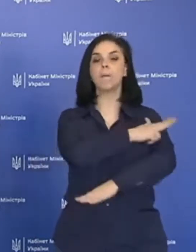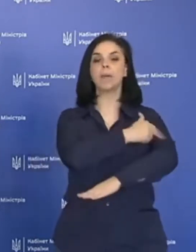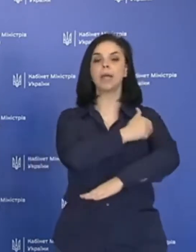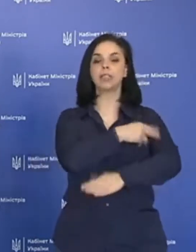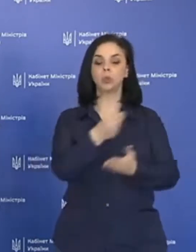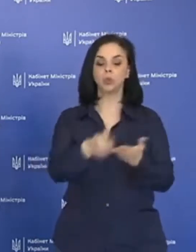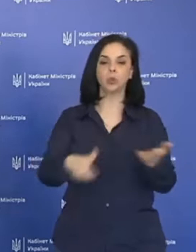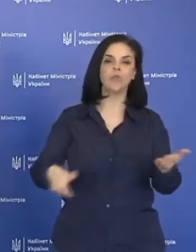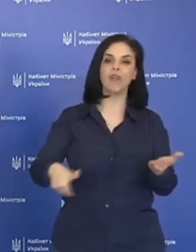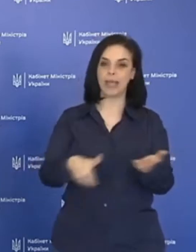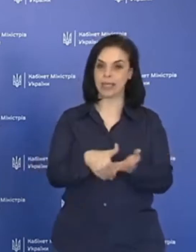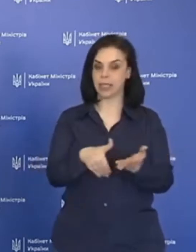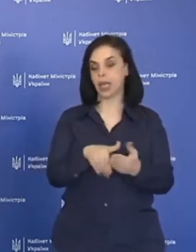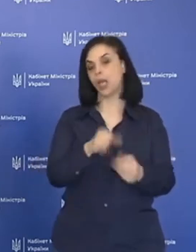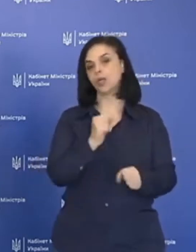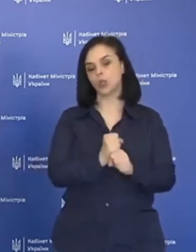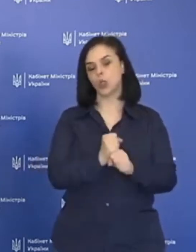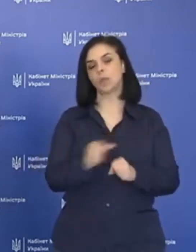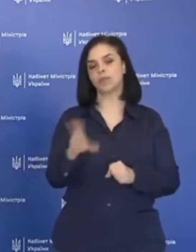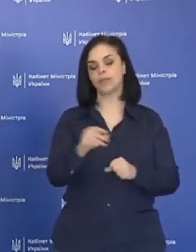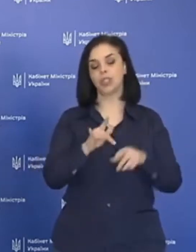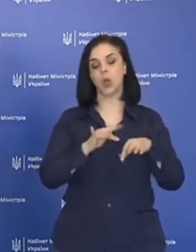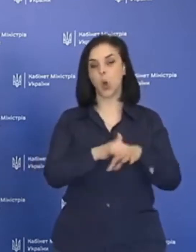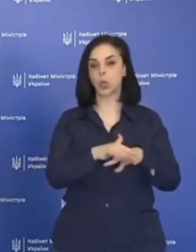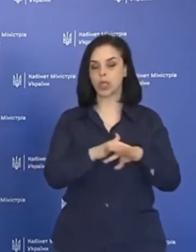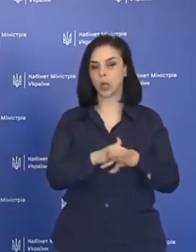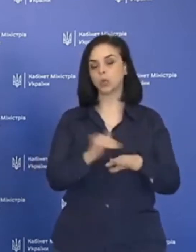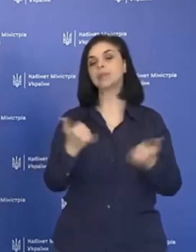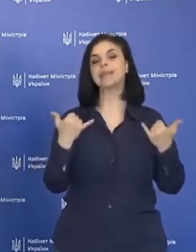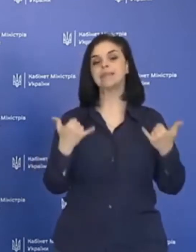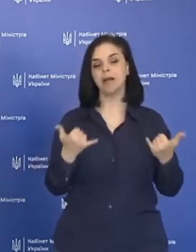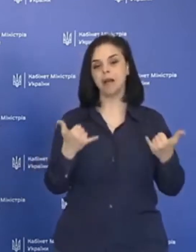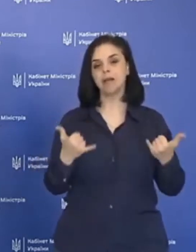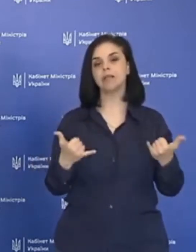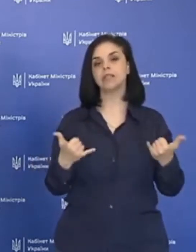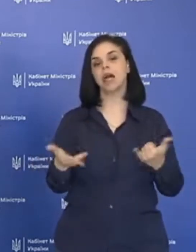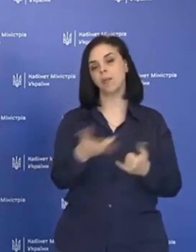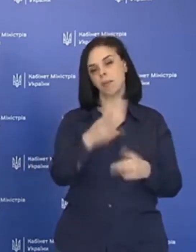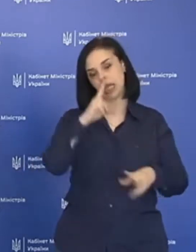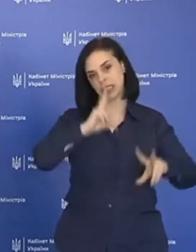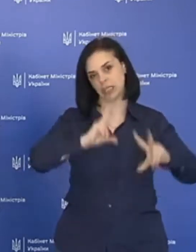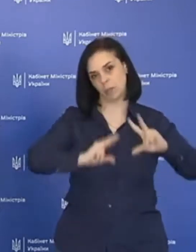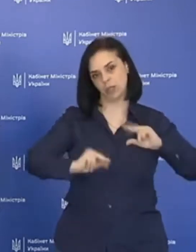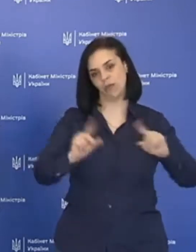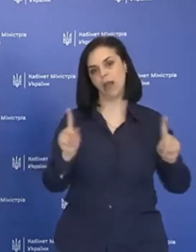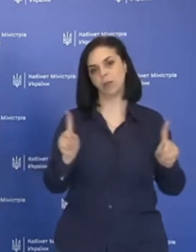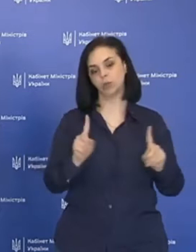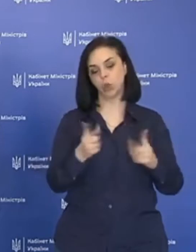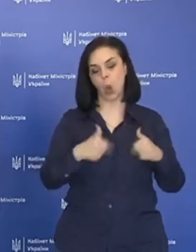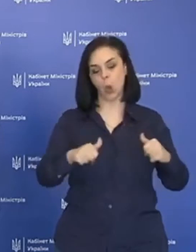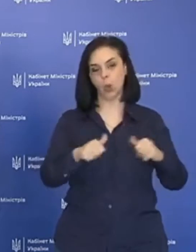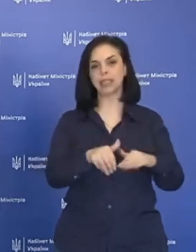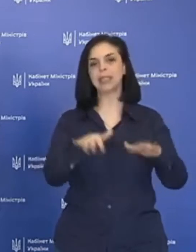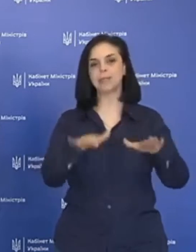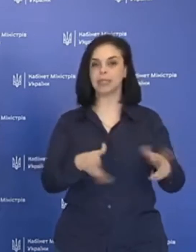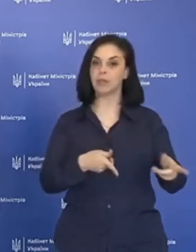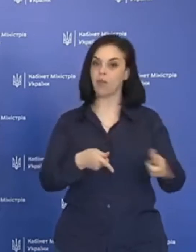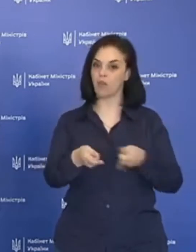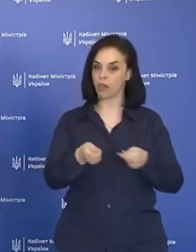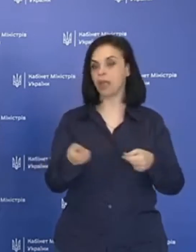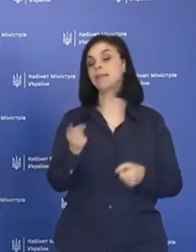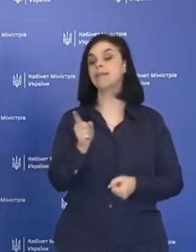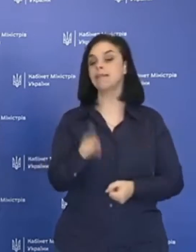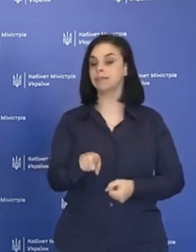медичної субвенції, зроблені всі розрахунки, і зараз ми сподіваємося, що органи місцевої влади